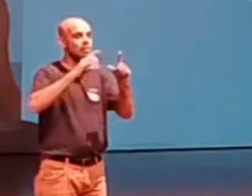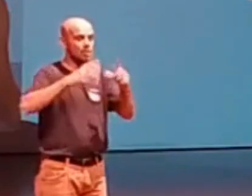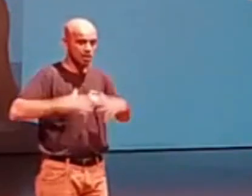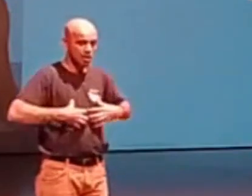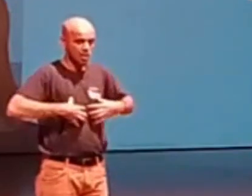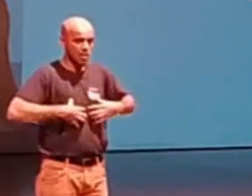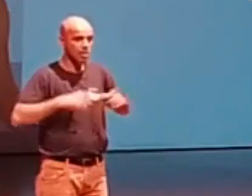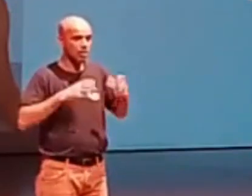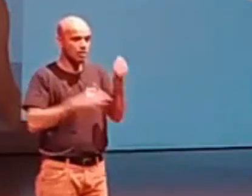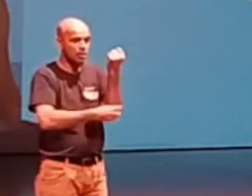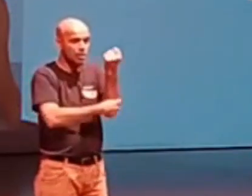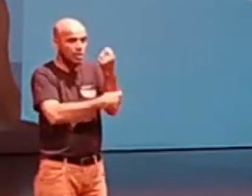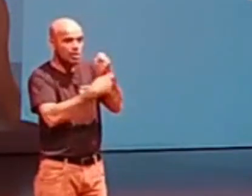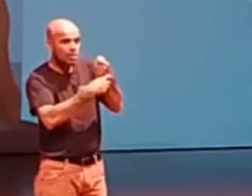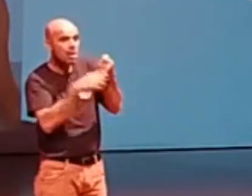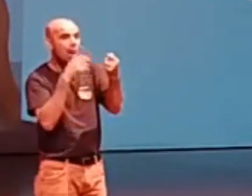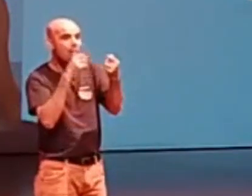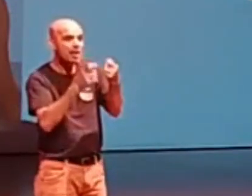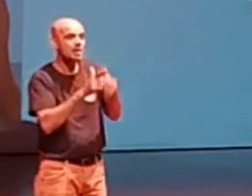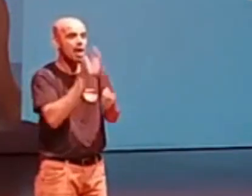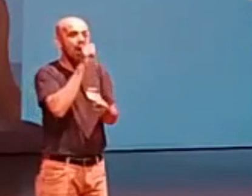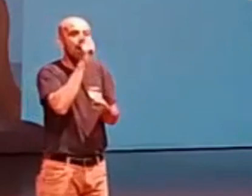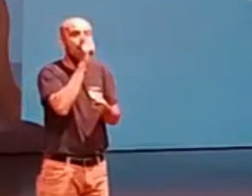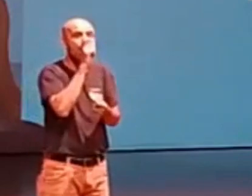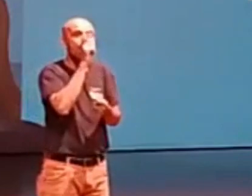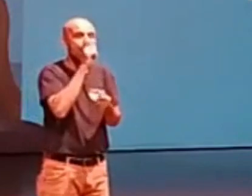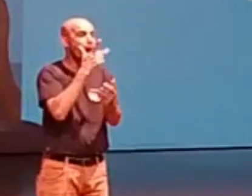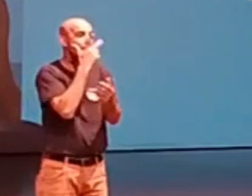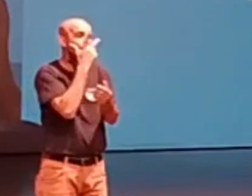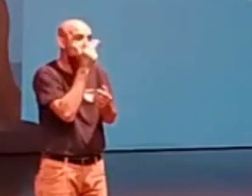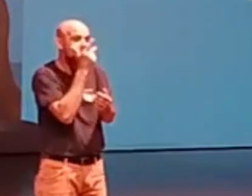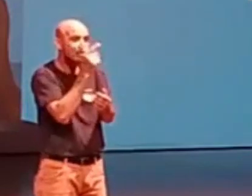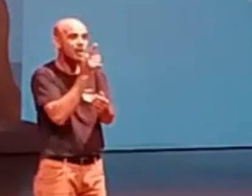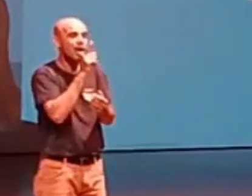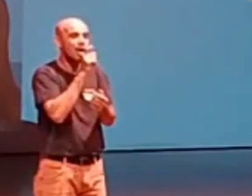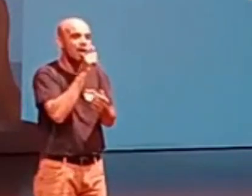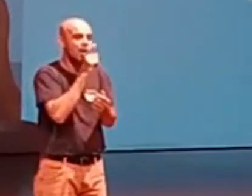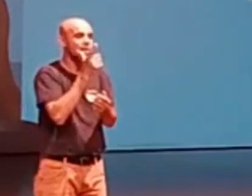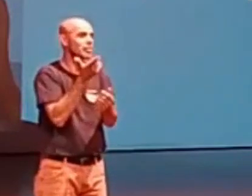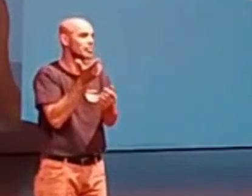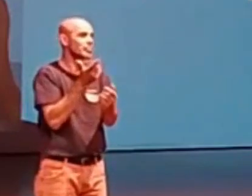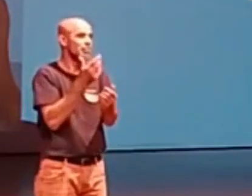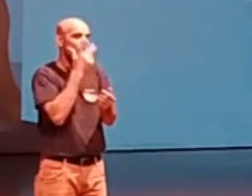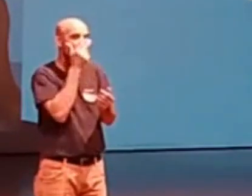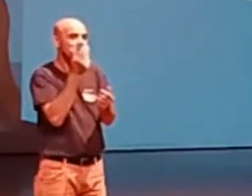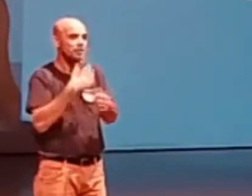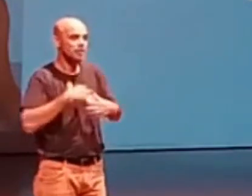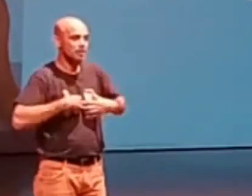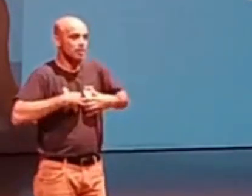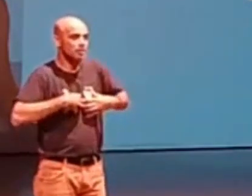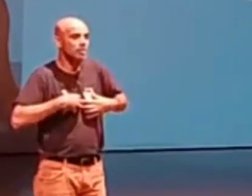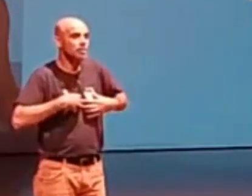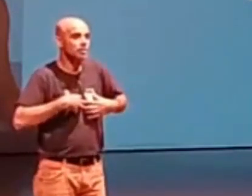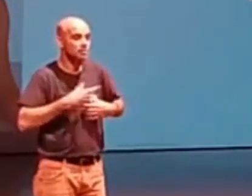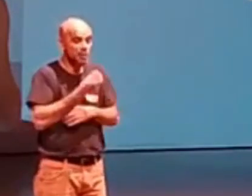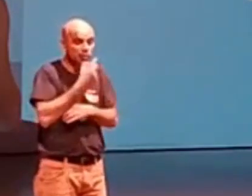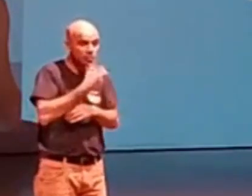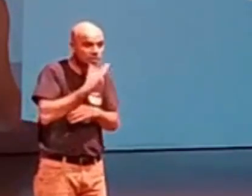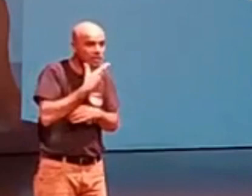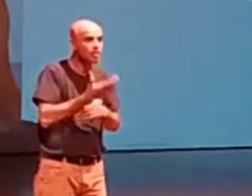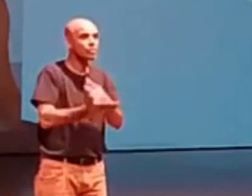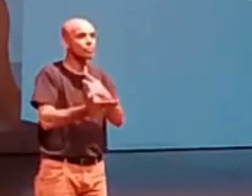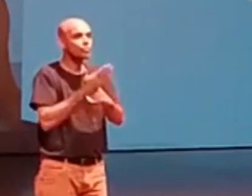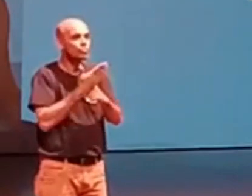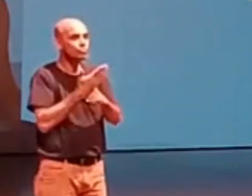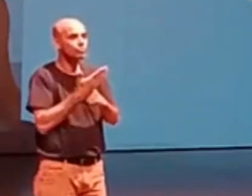leve. Mesmo como se fosse um sintoma de asma, mas a escoliose ela tem outras repercussões. Quando nós temos uma indicação, no caso que eu estou falando de